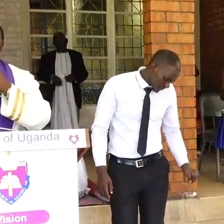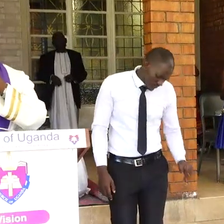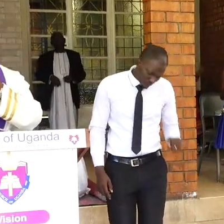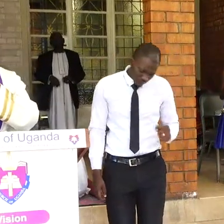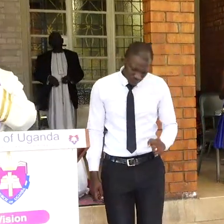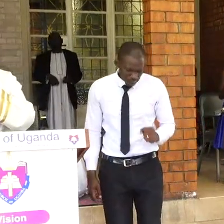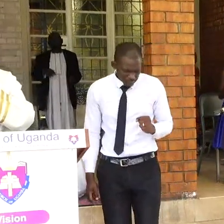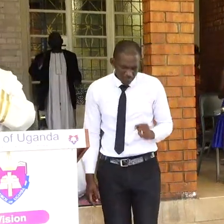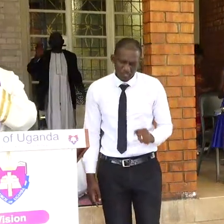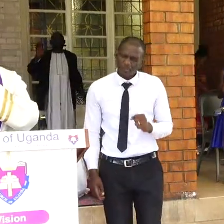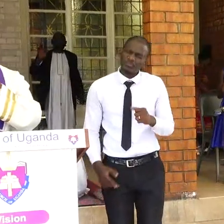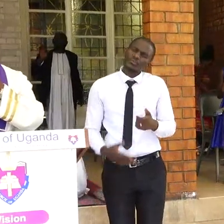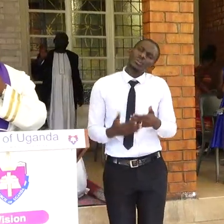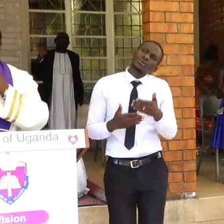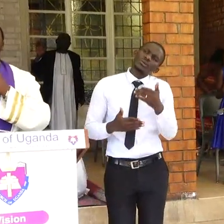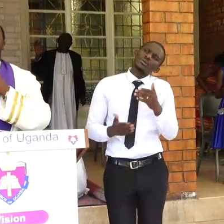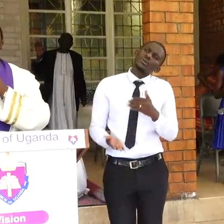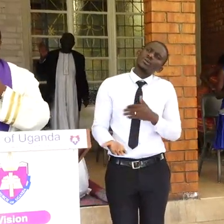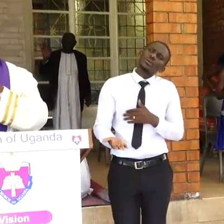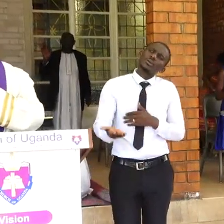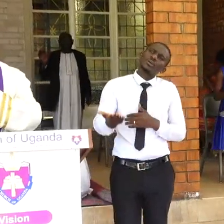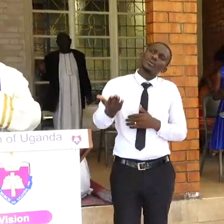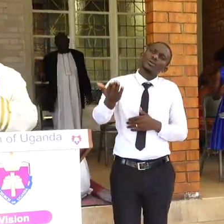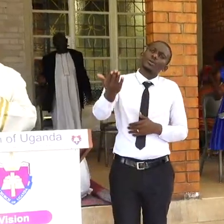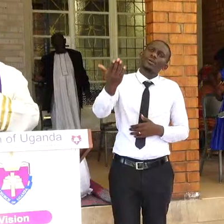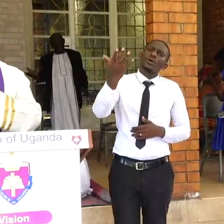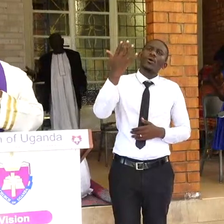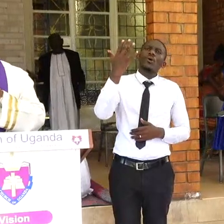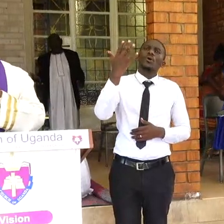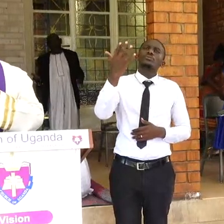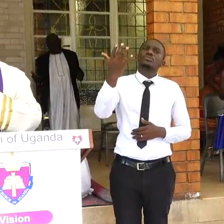Golora munango, golore